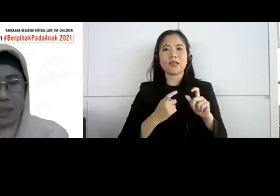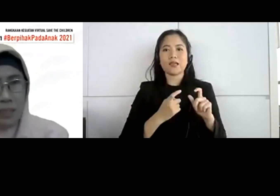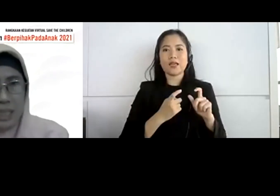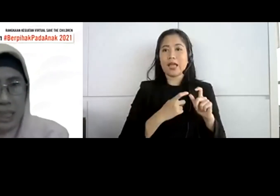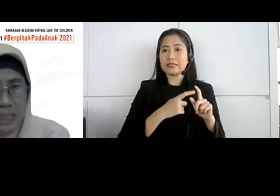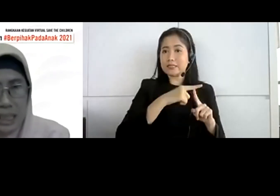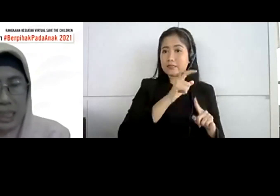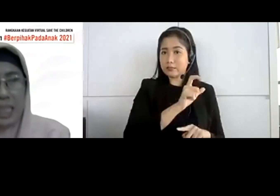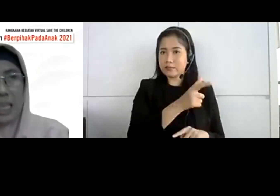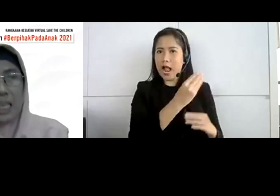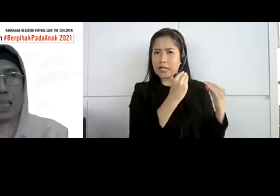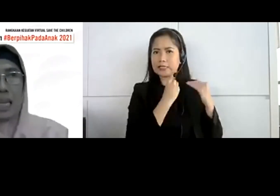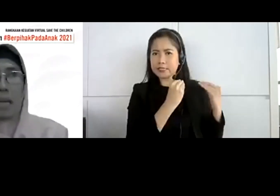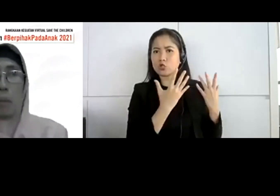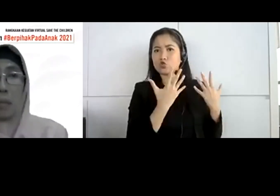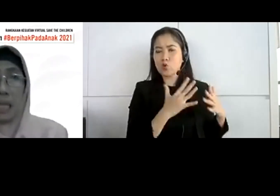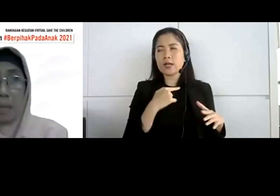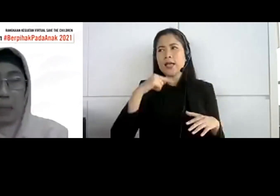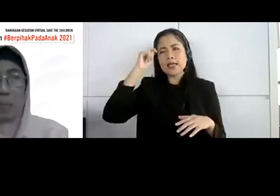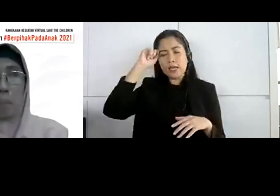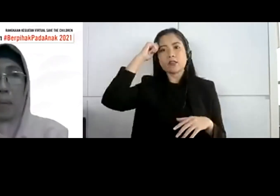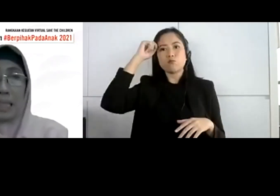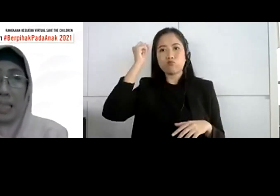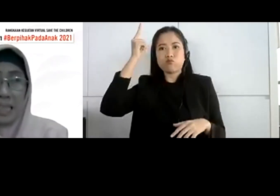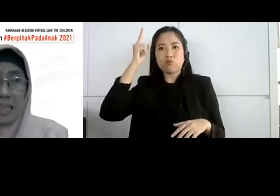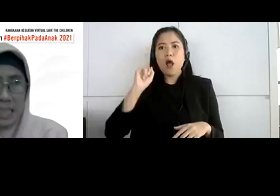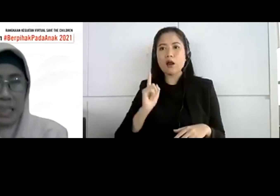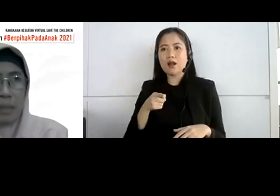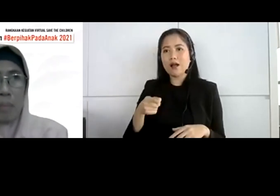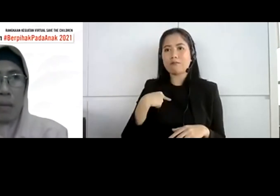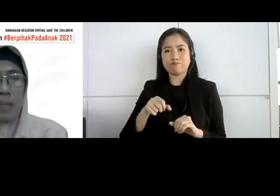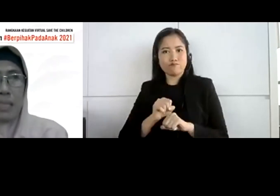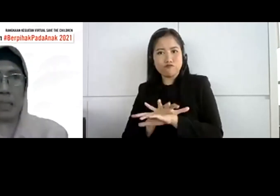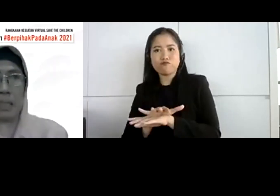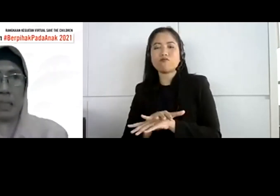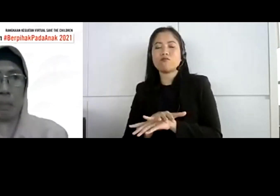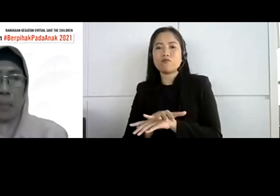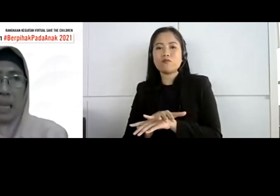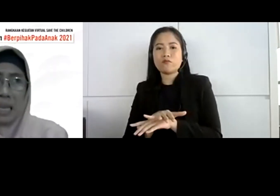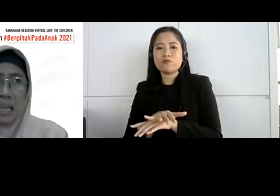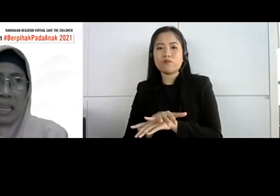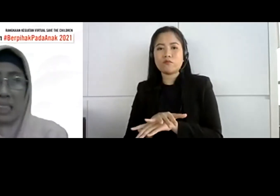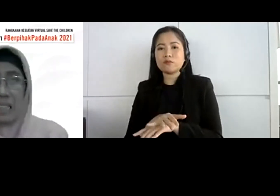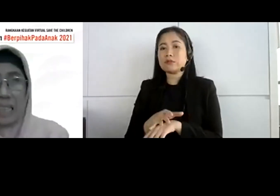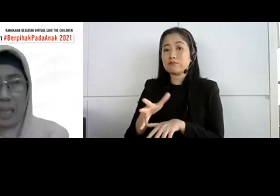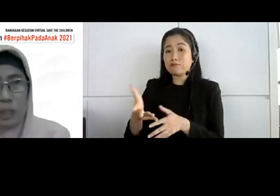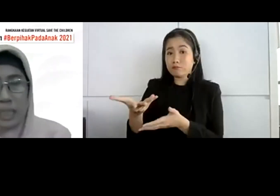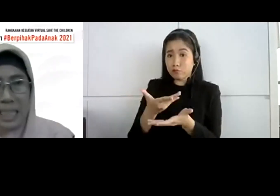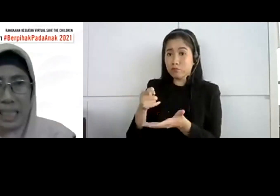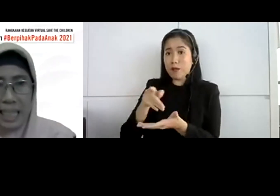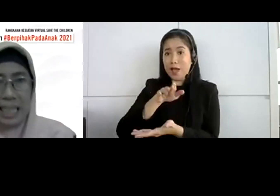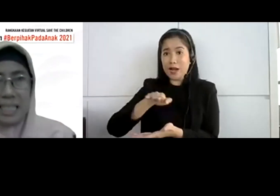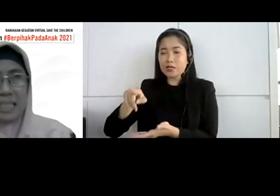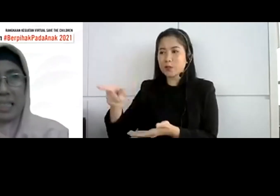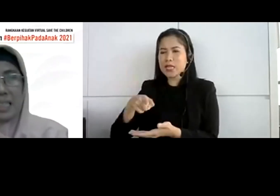oleh Save the Children. Kami menerapkan, mempraktikkannya, bahwa penanganan anak tidak harus